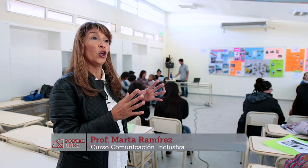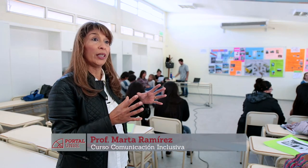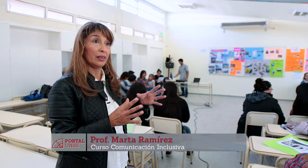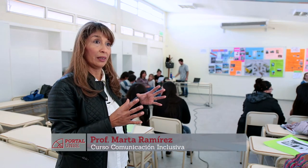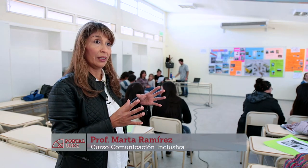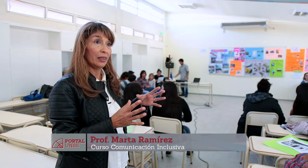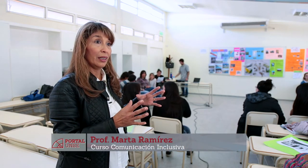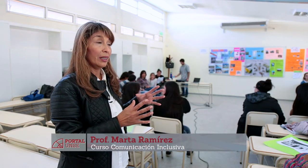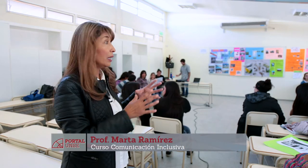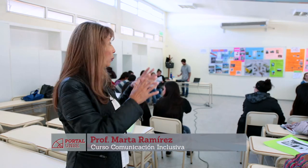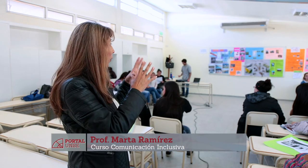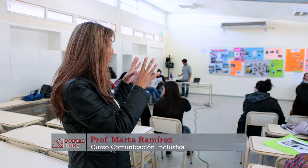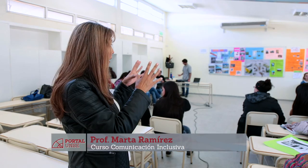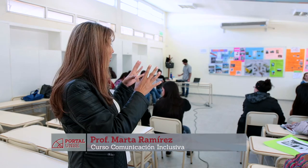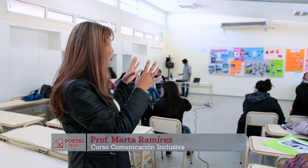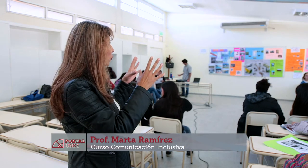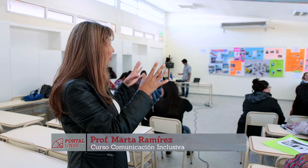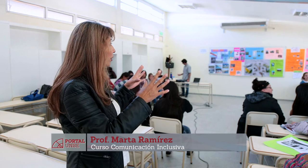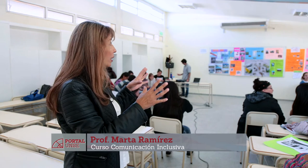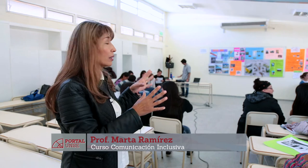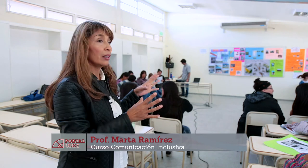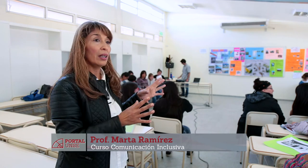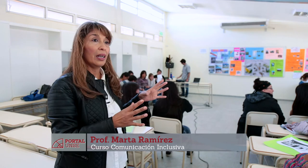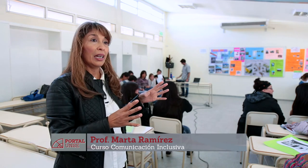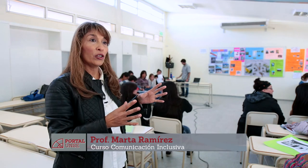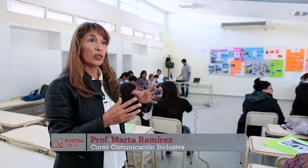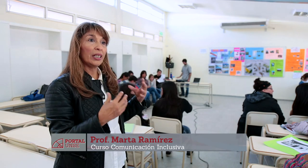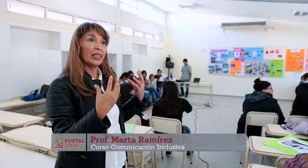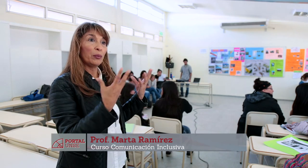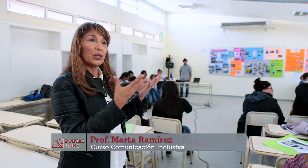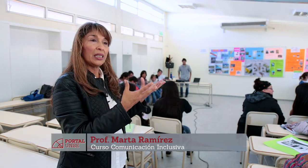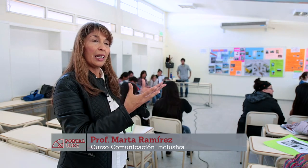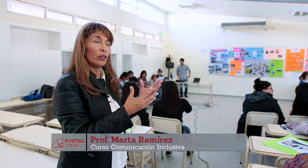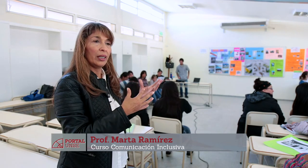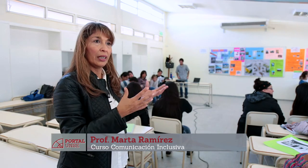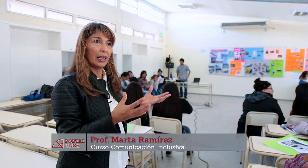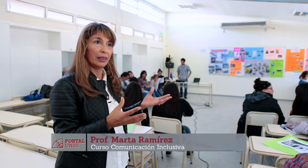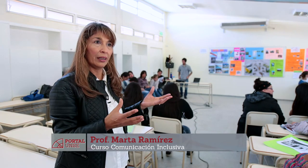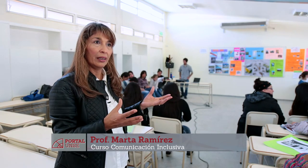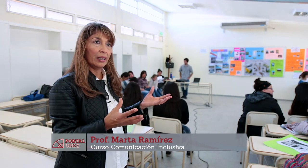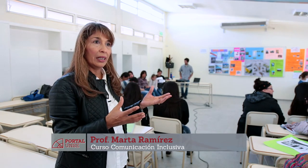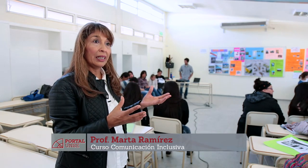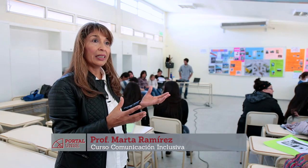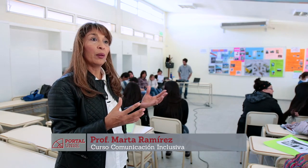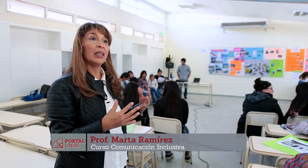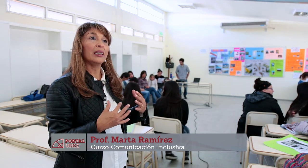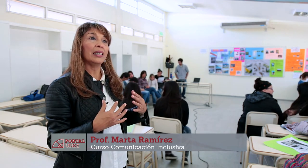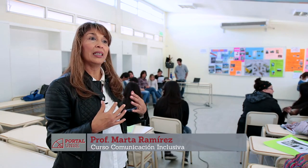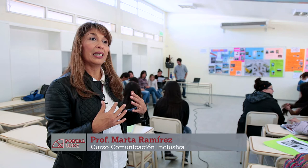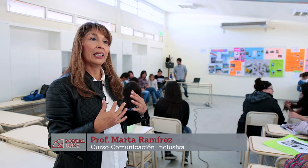colores, la puesta, las fotografías, ellos les entra por ese lado, les encanta. Y también el